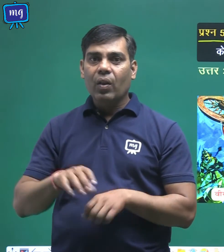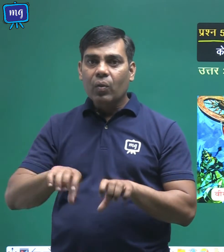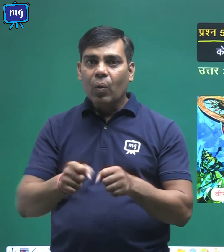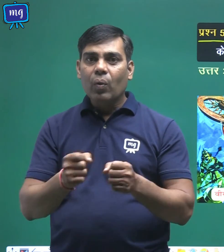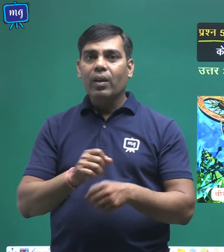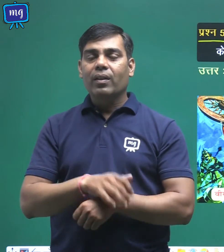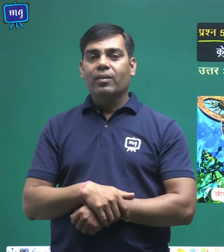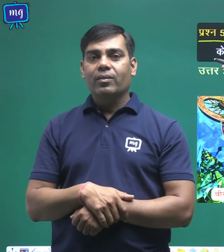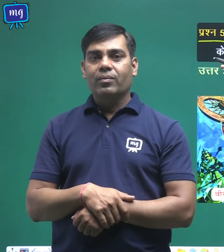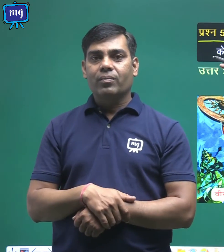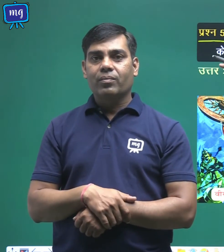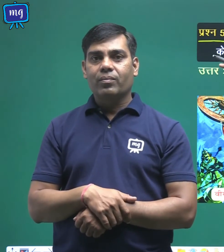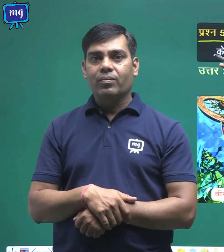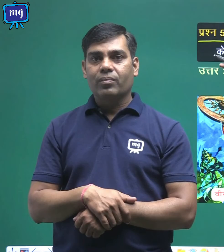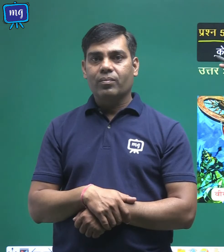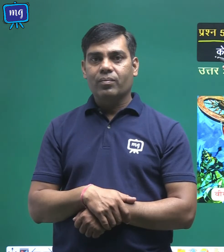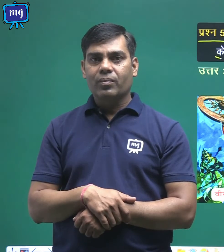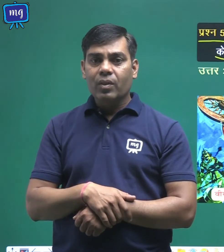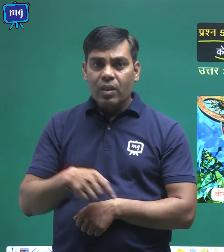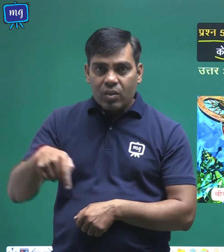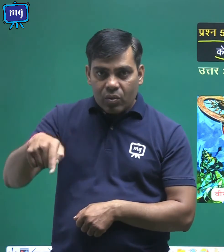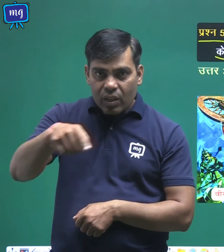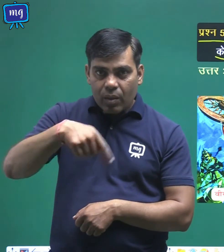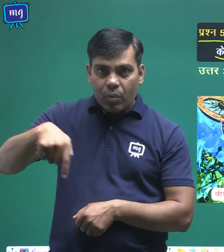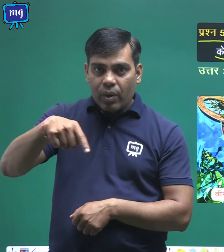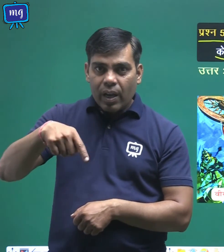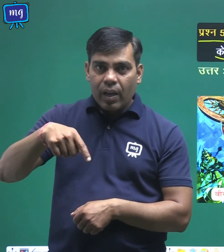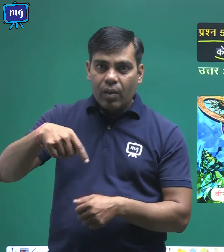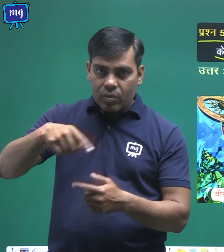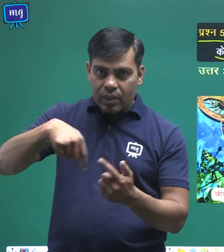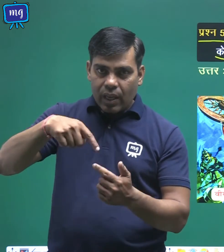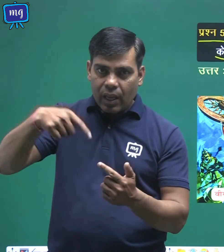तोड़कर चक्रव्यूह के केंद्र में